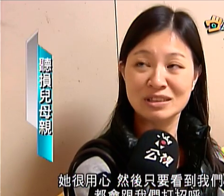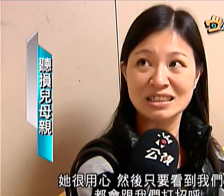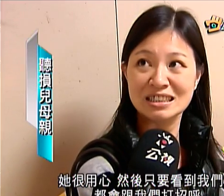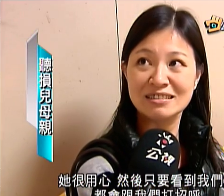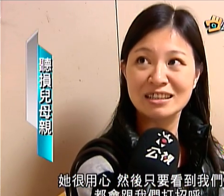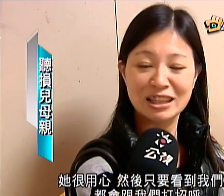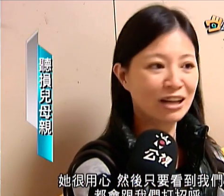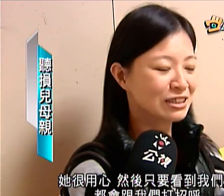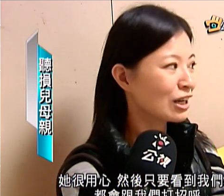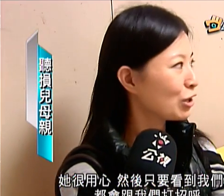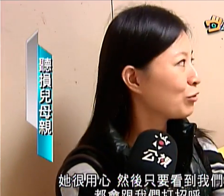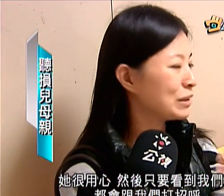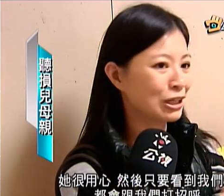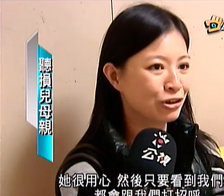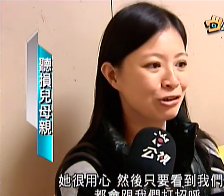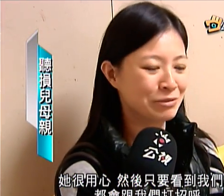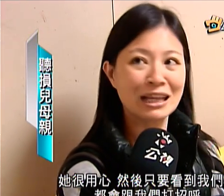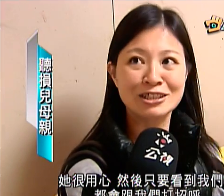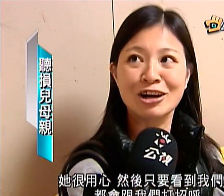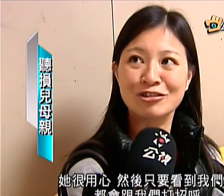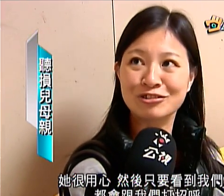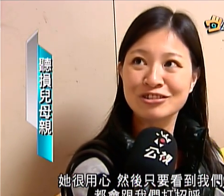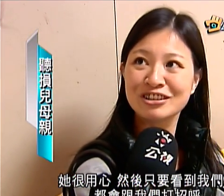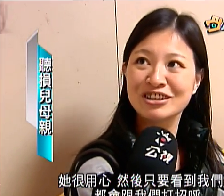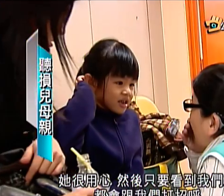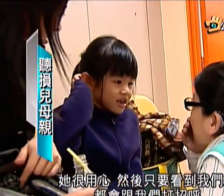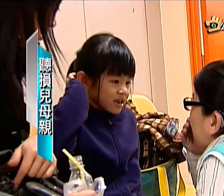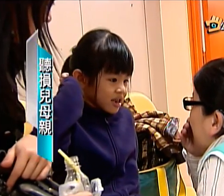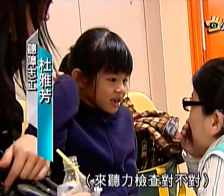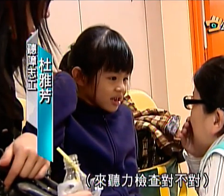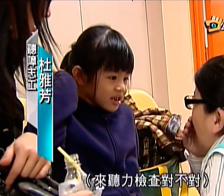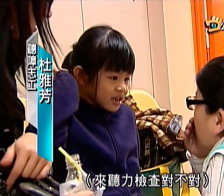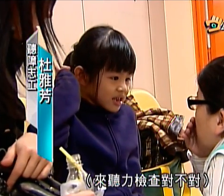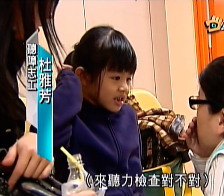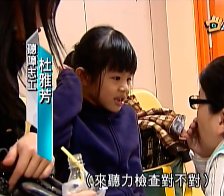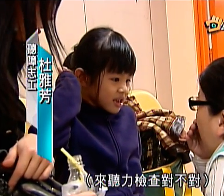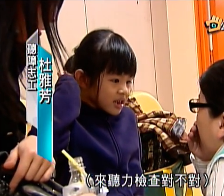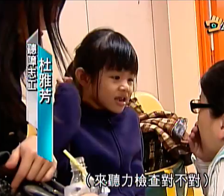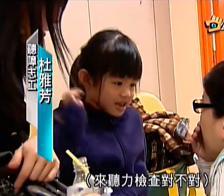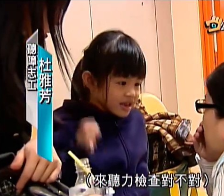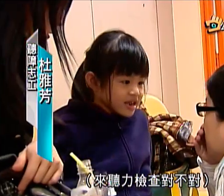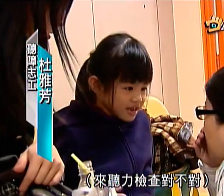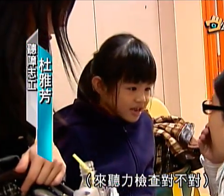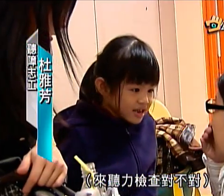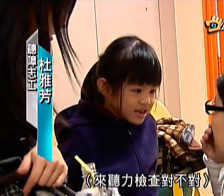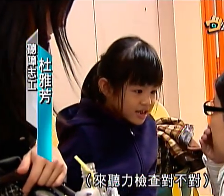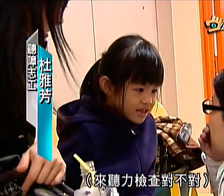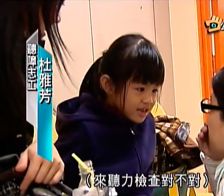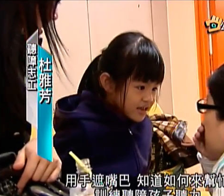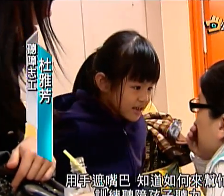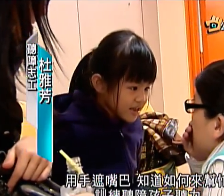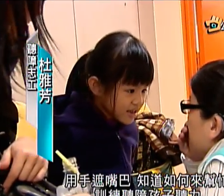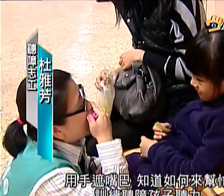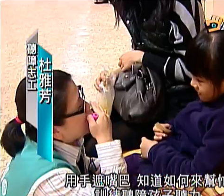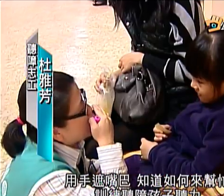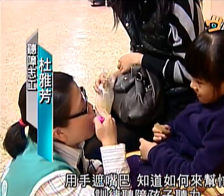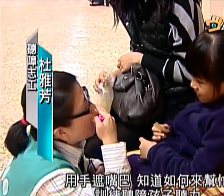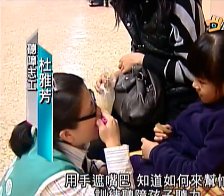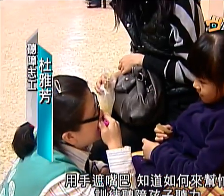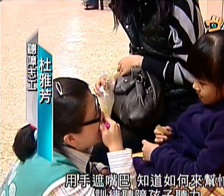心，然后只要看到我们来都会跟我们打招呼， 听力检查对不对， 用手遮嘴巴，知道如何训练听障孩